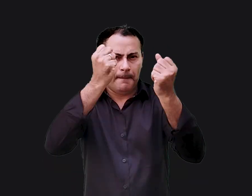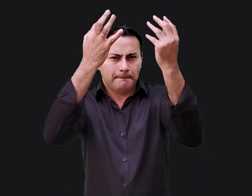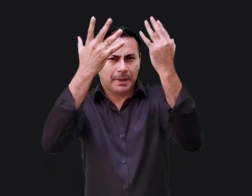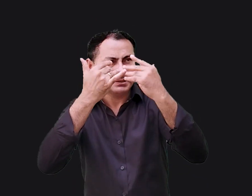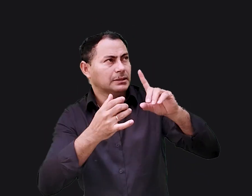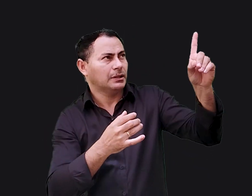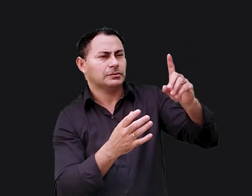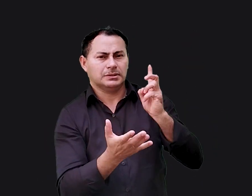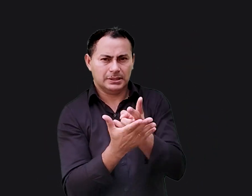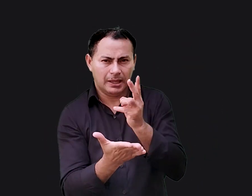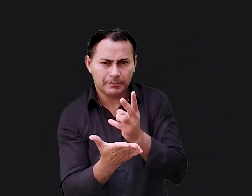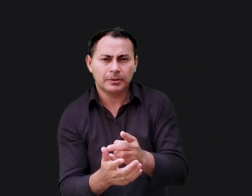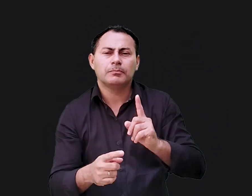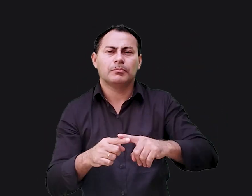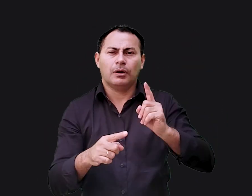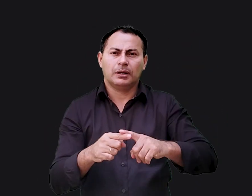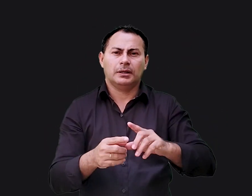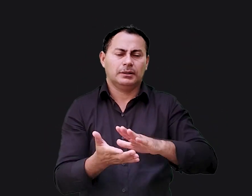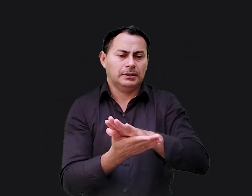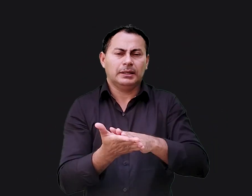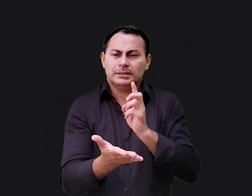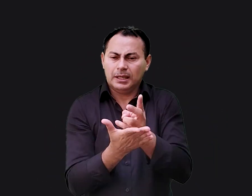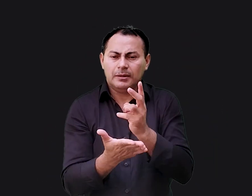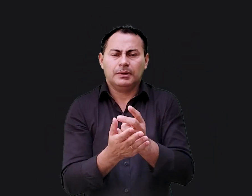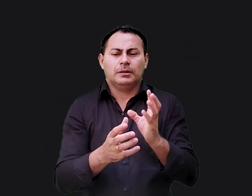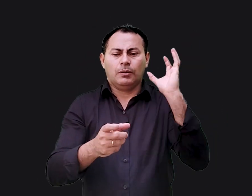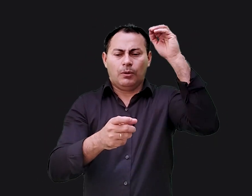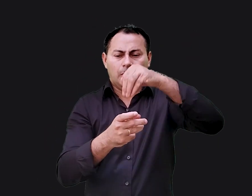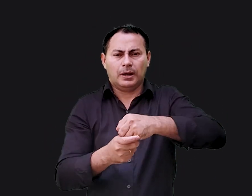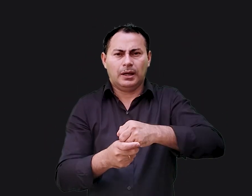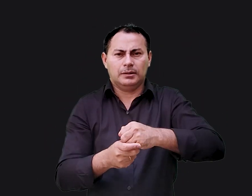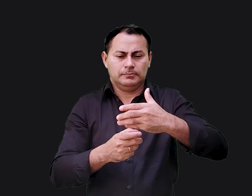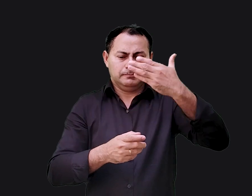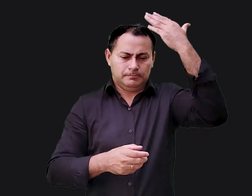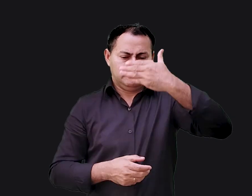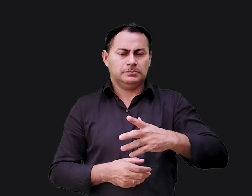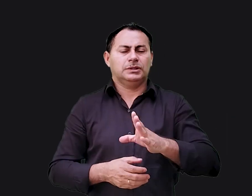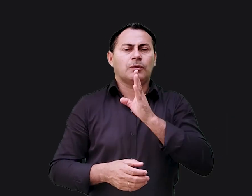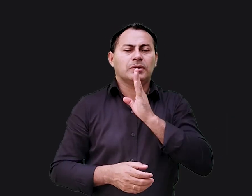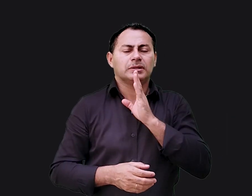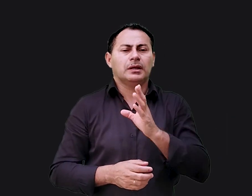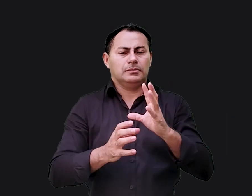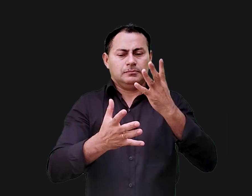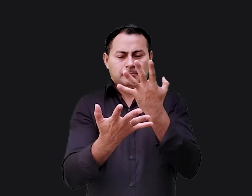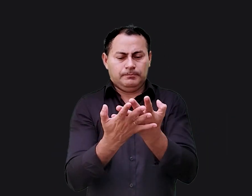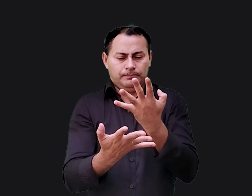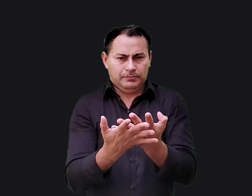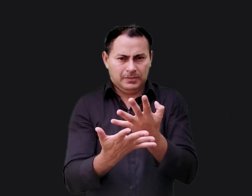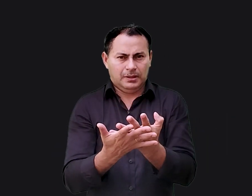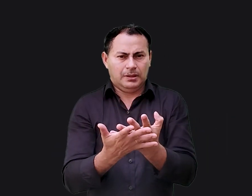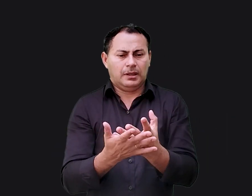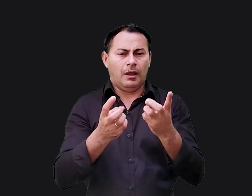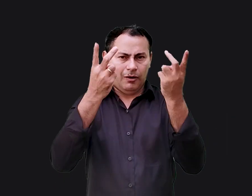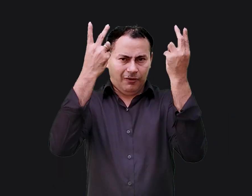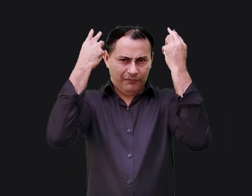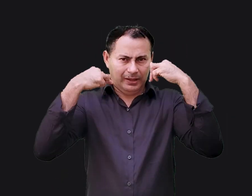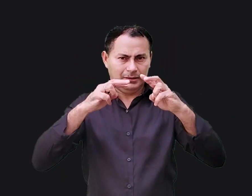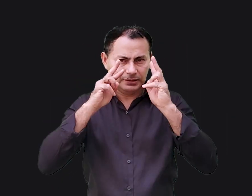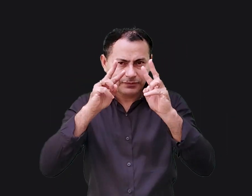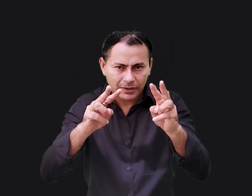todas as bênçãos de Deus sempre, porque nem sempre ele se colocará na posição de reconhecer e confessar que é ovelha. Como